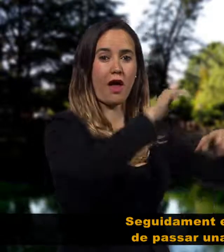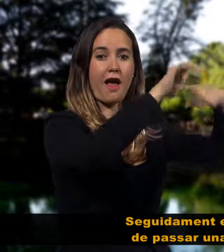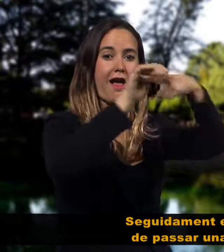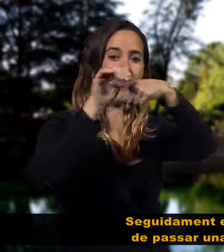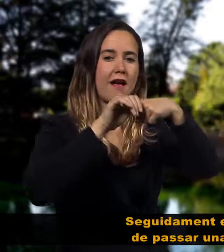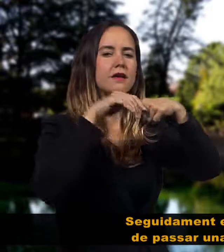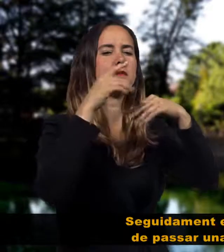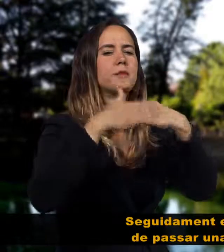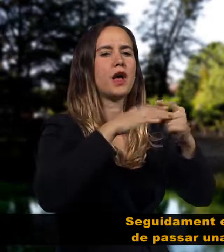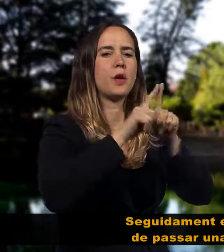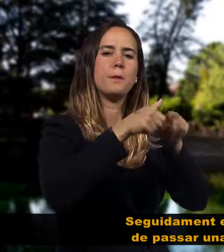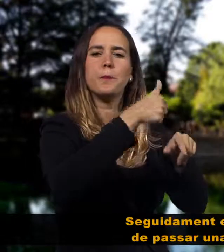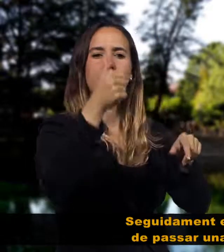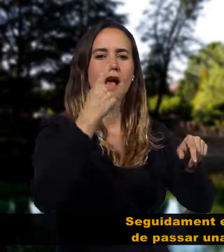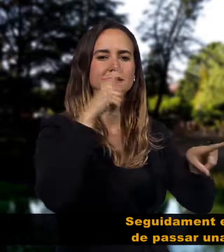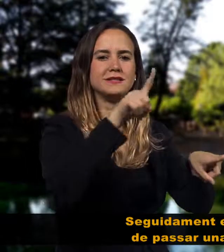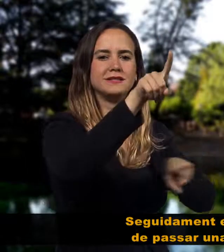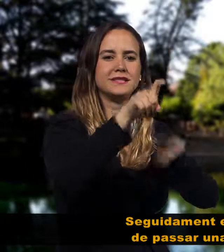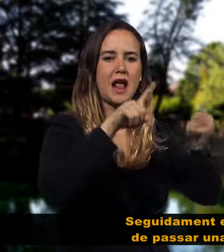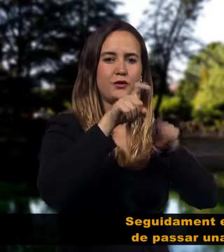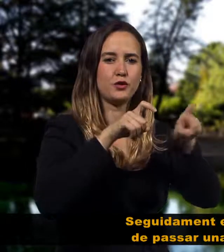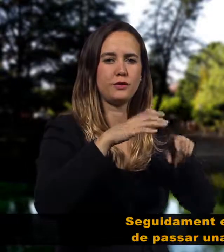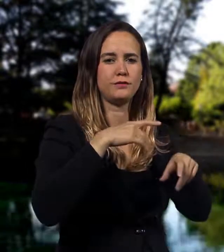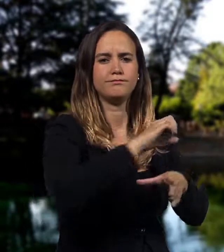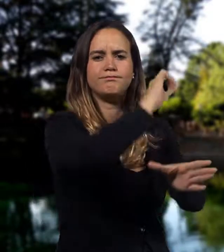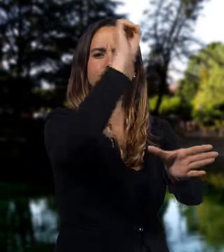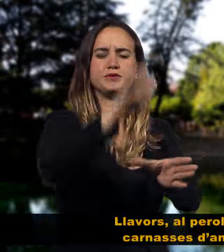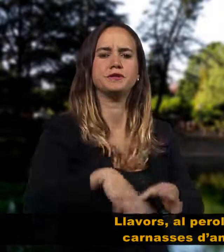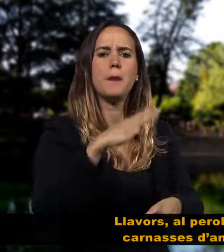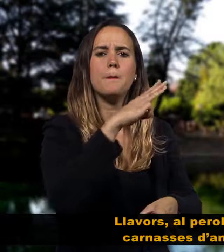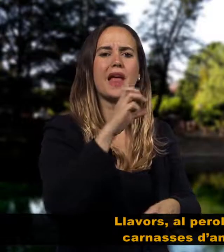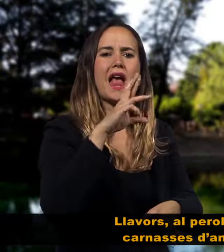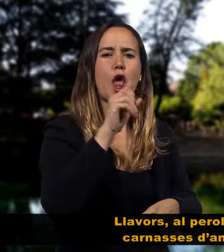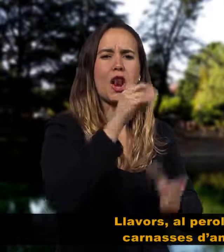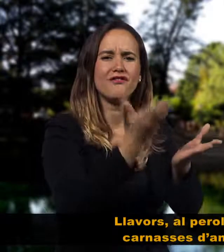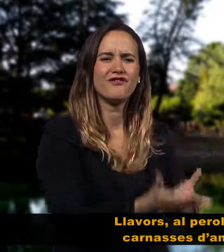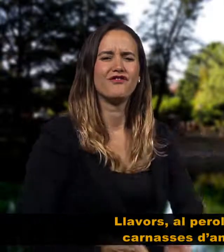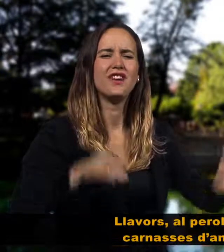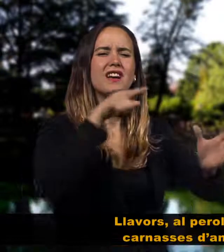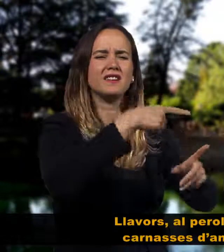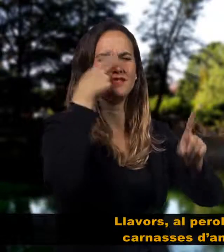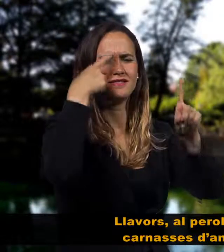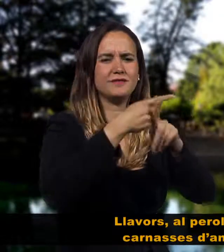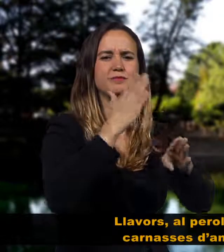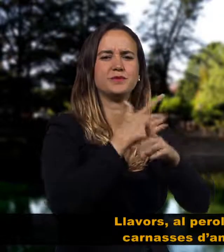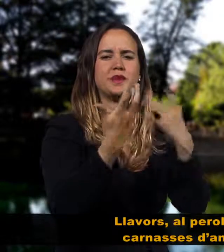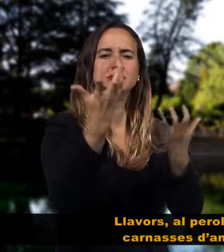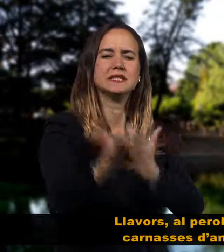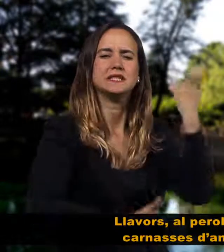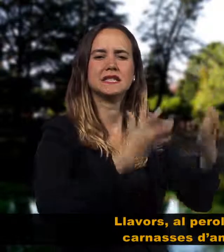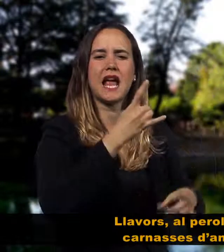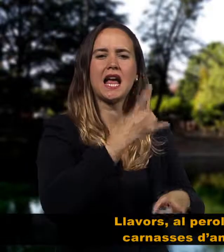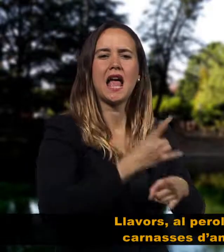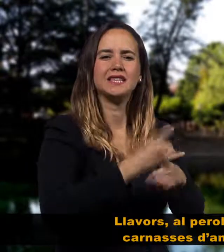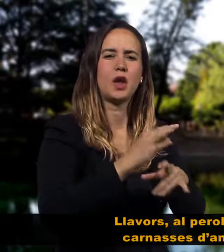Seguidament, els fulls havien de passar una primera tria. Llavors, al perol, s'hi feien bullir carnasses d'animals en aigua i